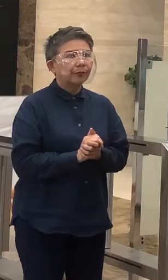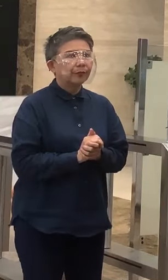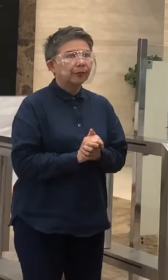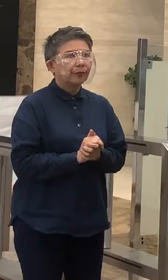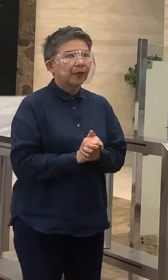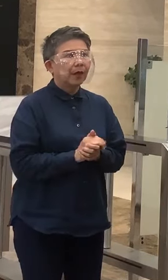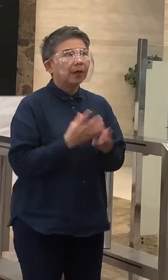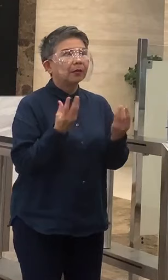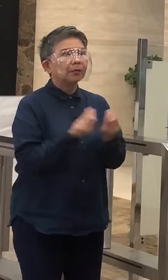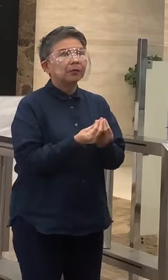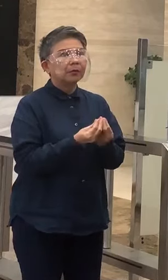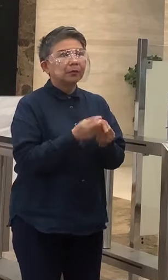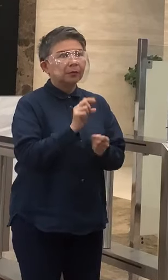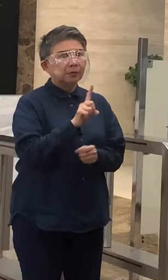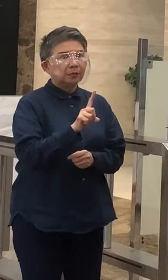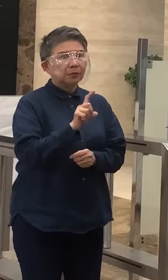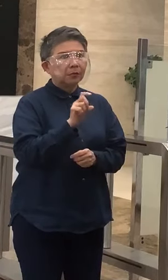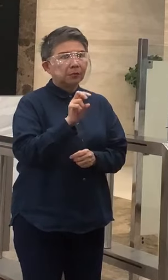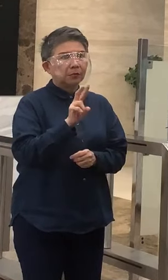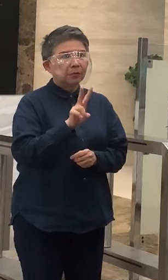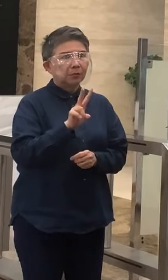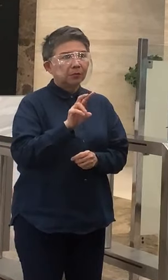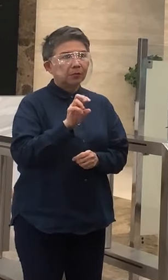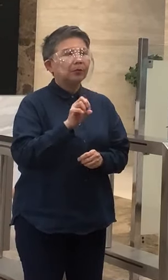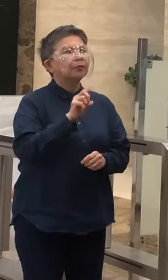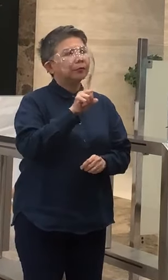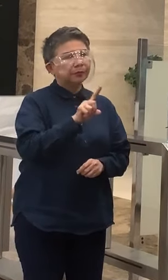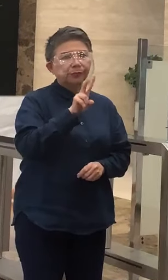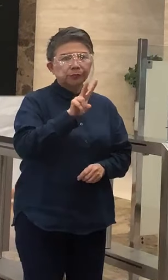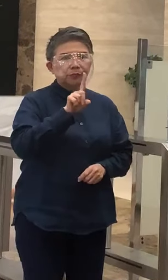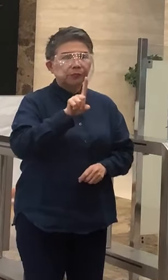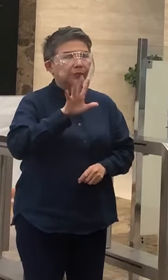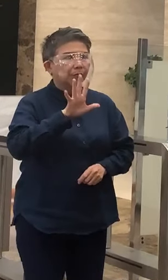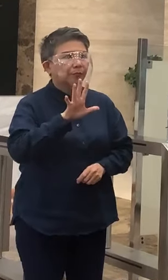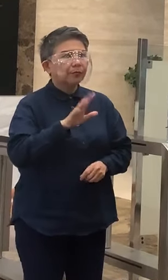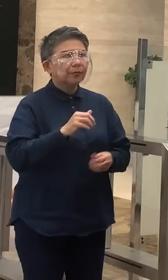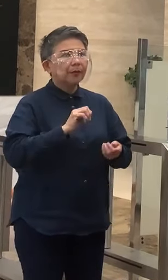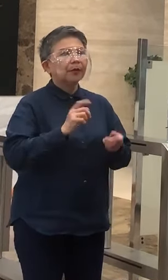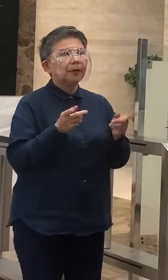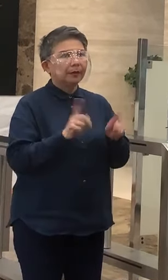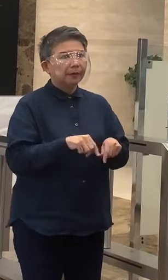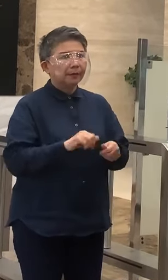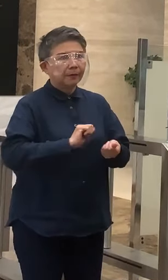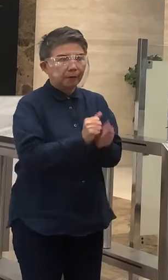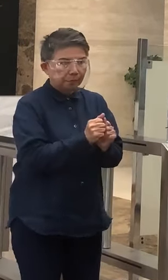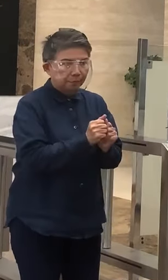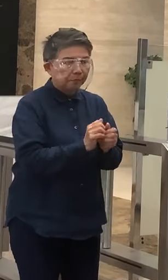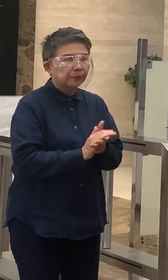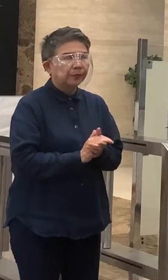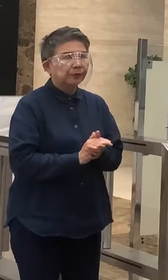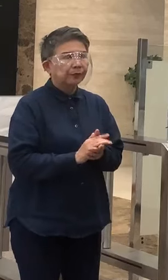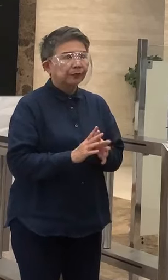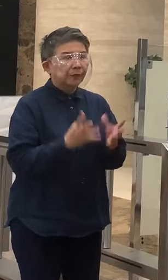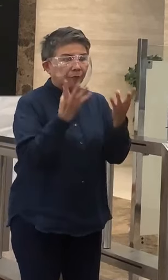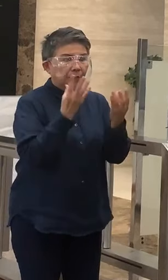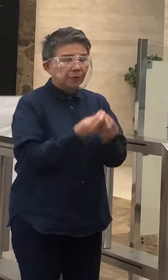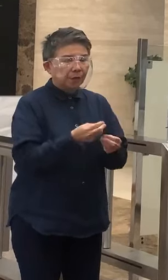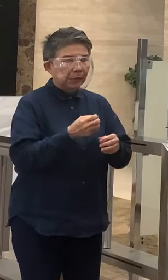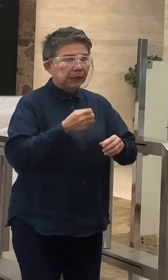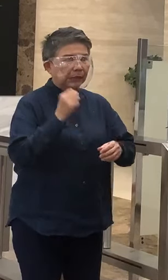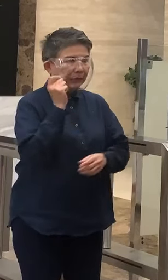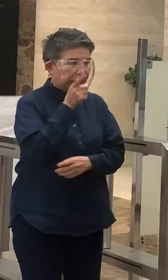pintar sebanyak 1215 kejadian dengan rincian